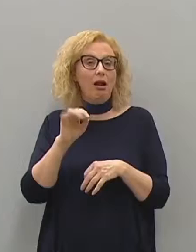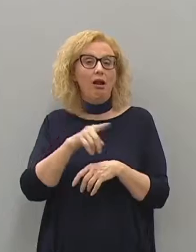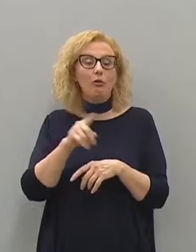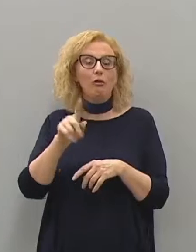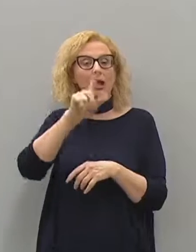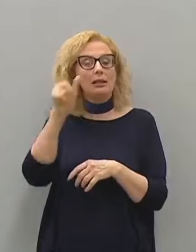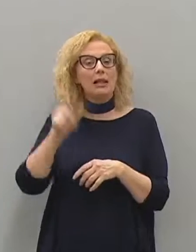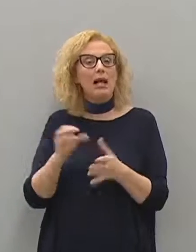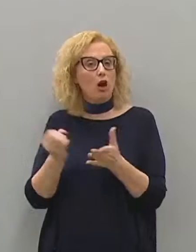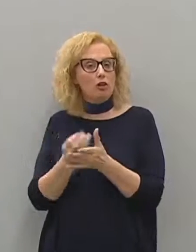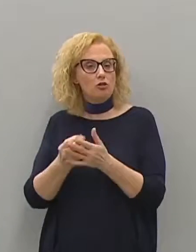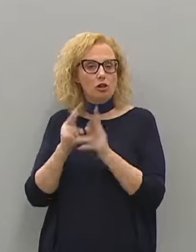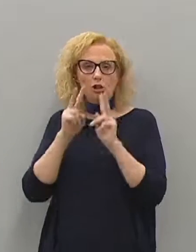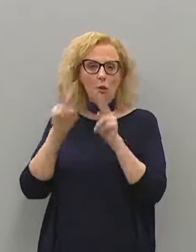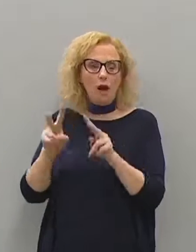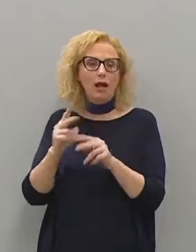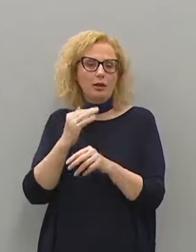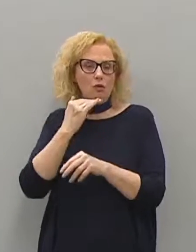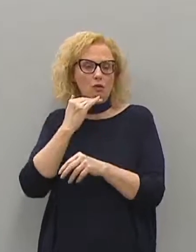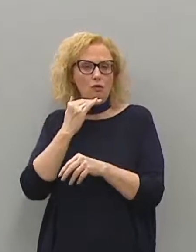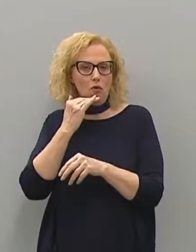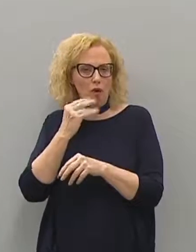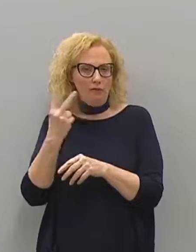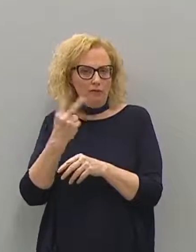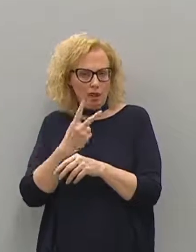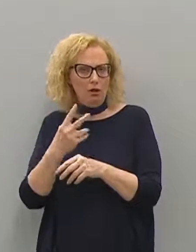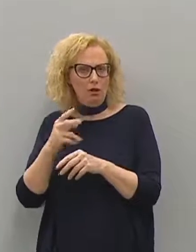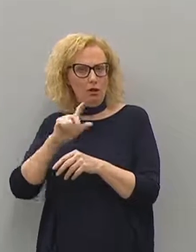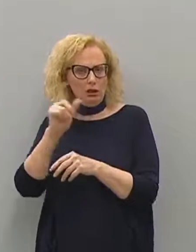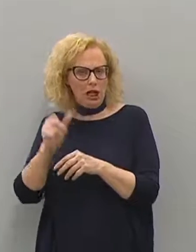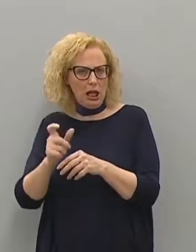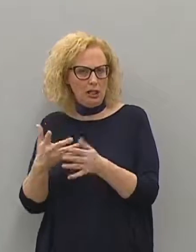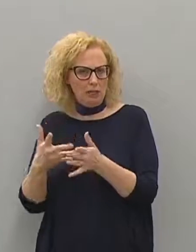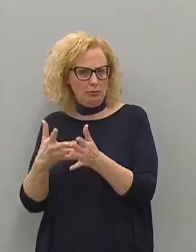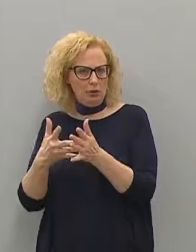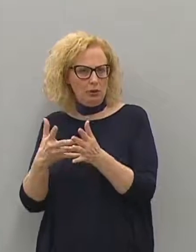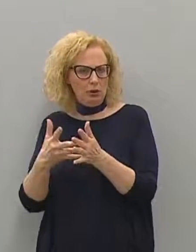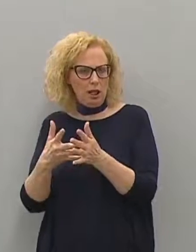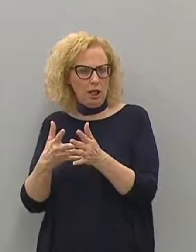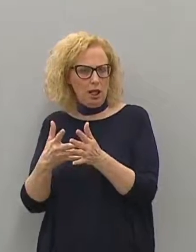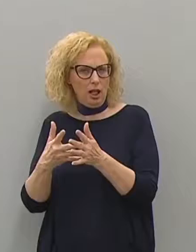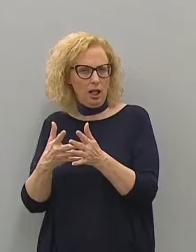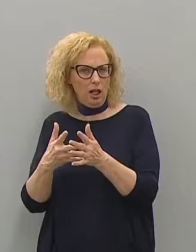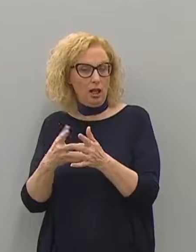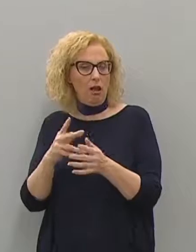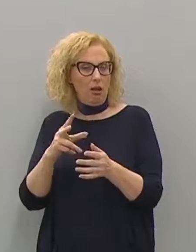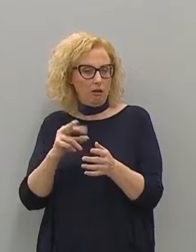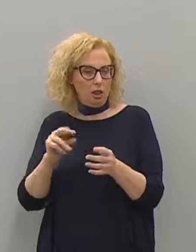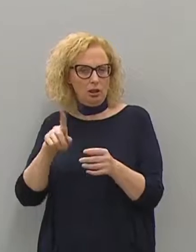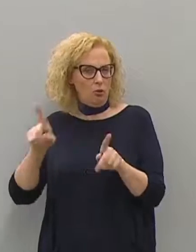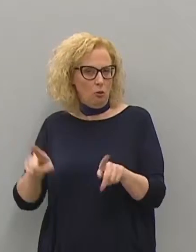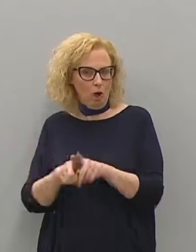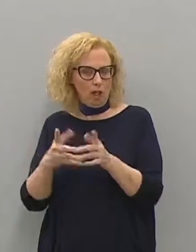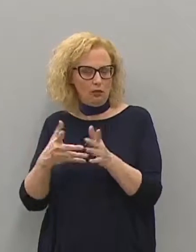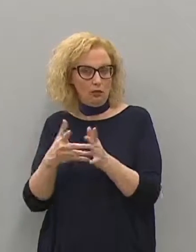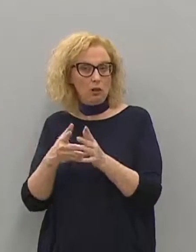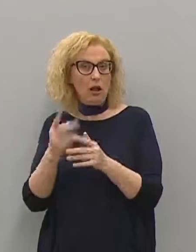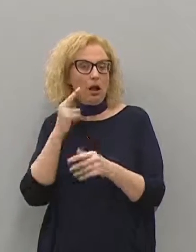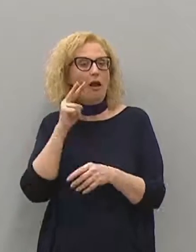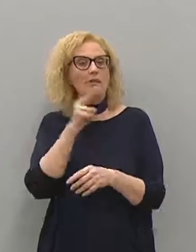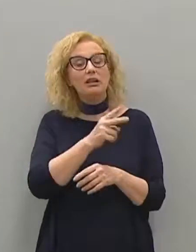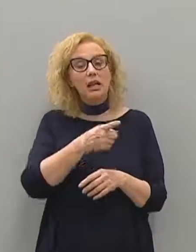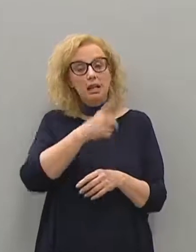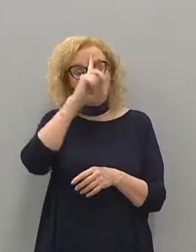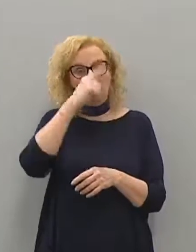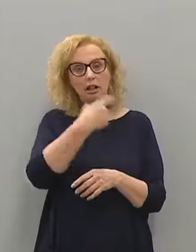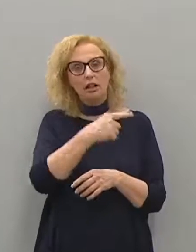la situazione è critica in italia come le critica anzi molto critica in trentino le scelte della germania che solitamente